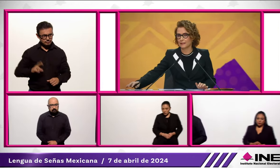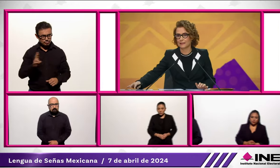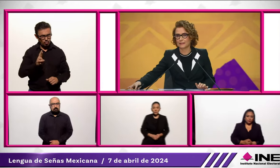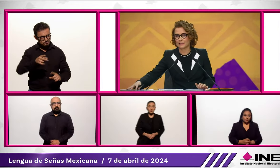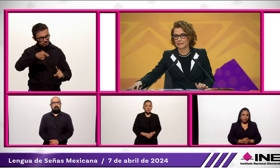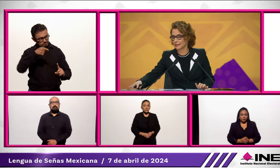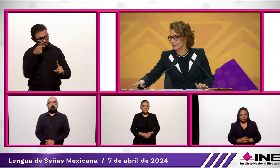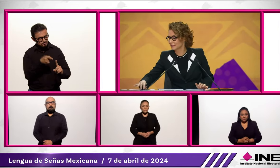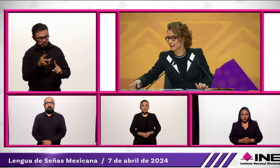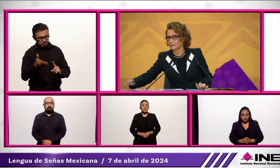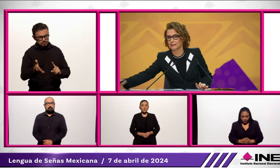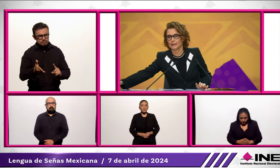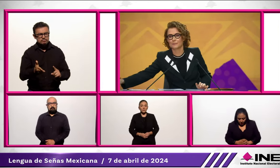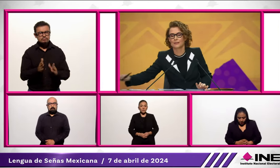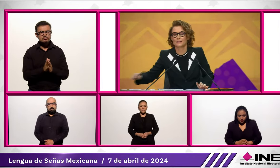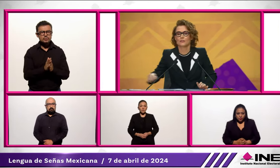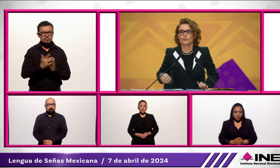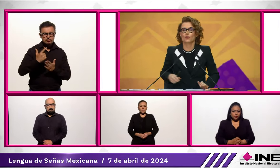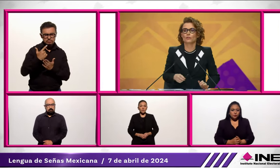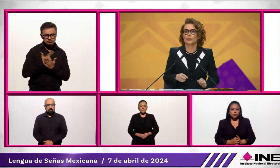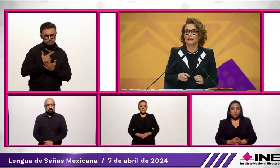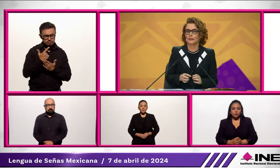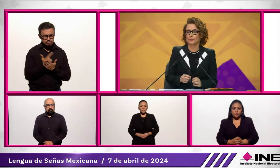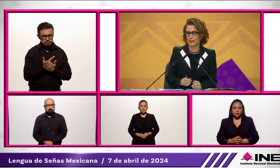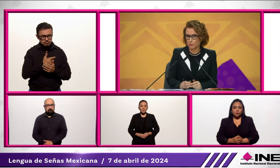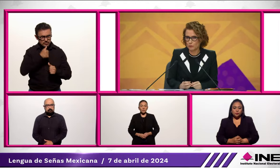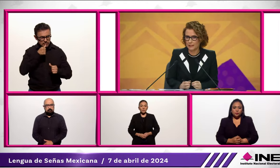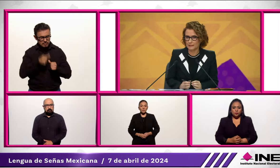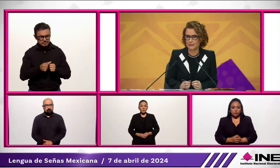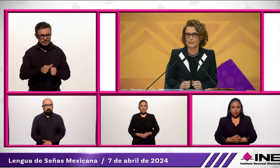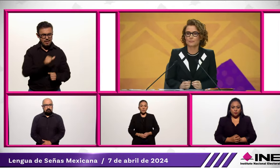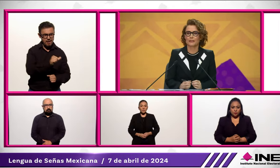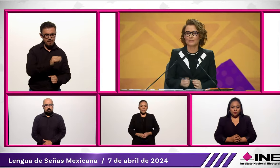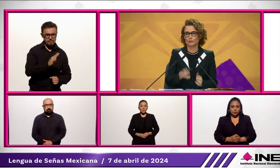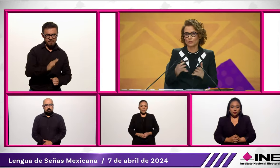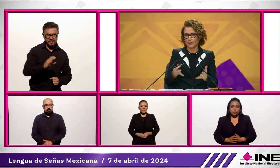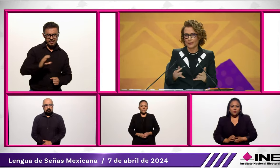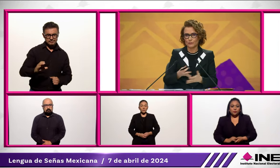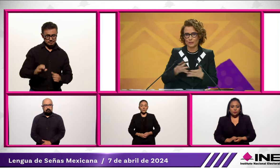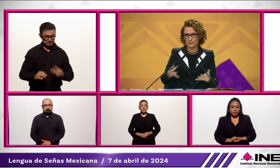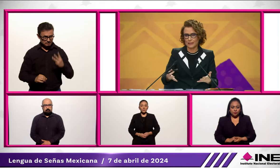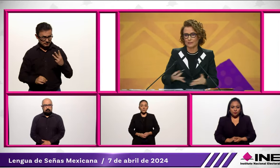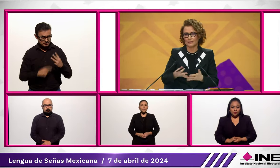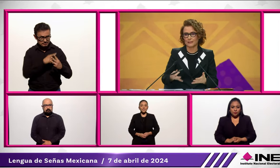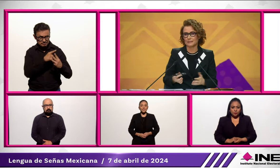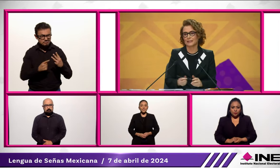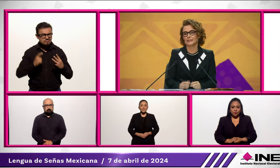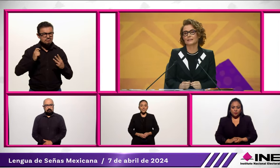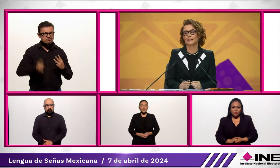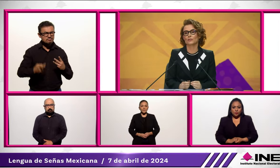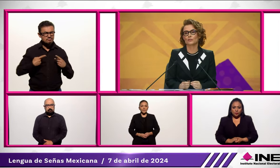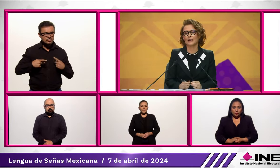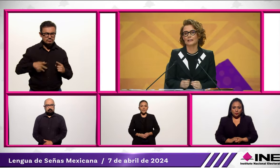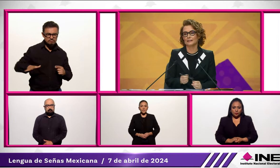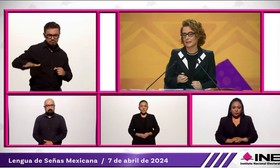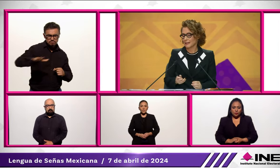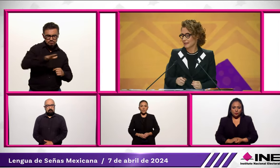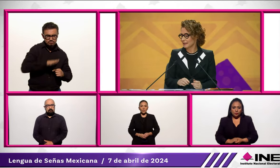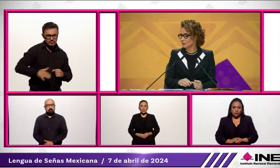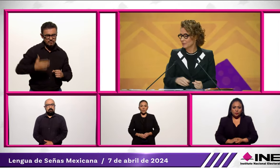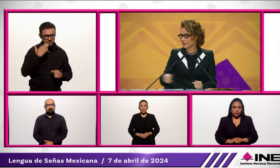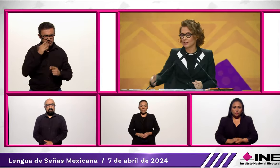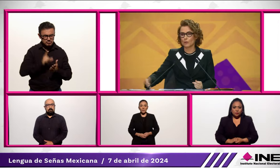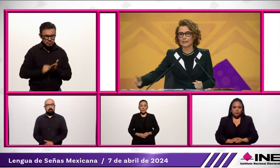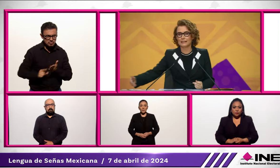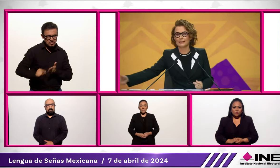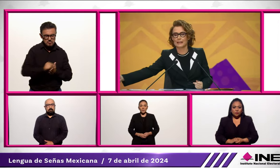hay 3 letras, ABC, son preguntas de parte de los ciudadanos que hicieron a través de las redes sociales y